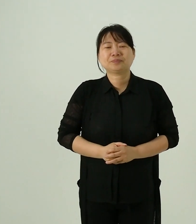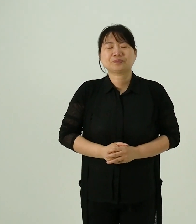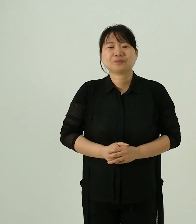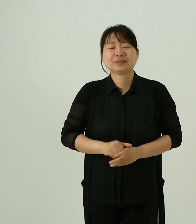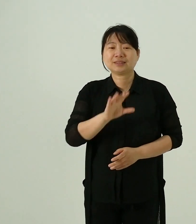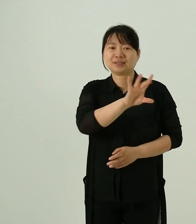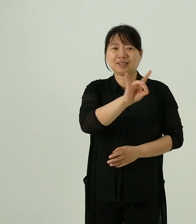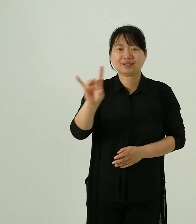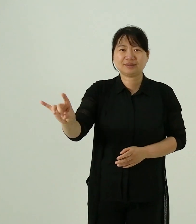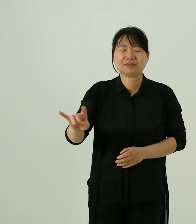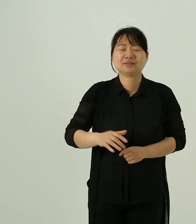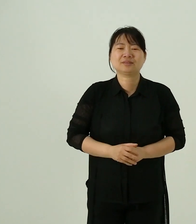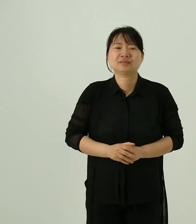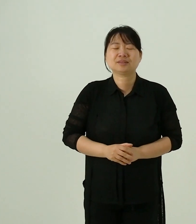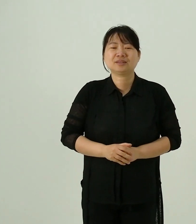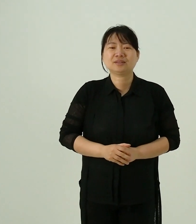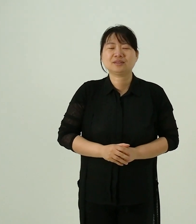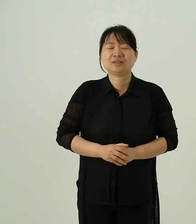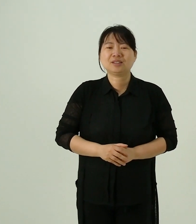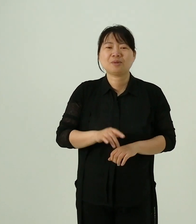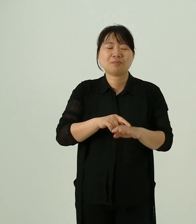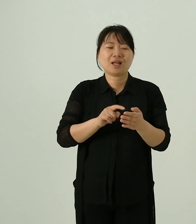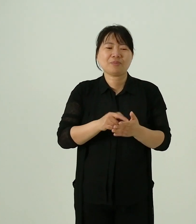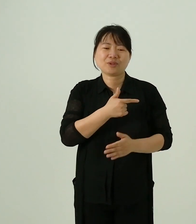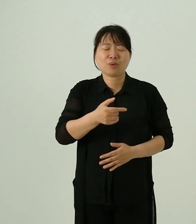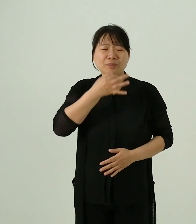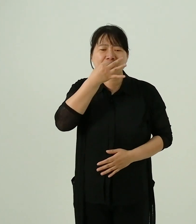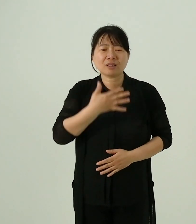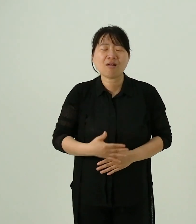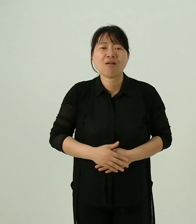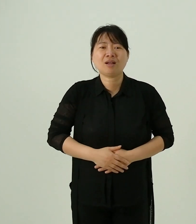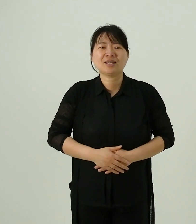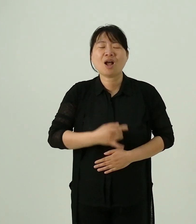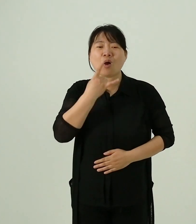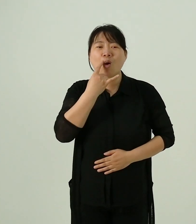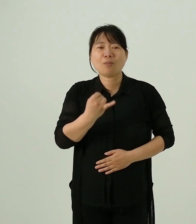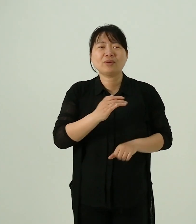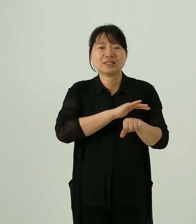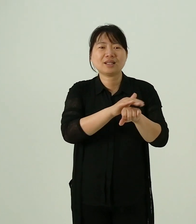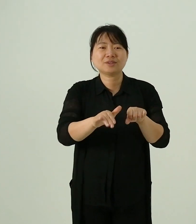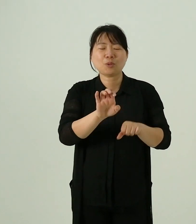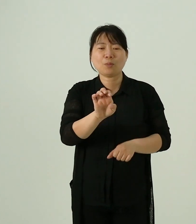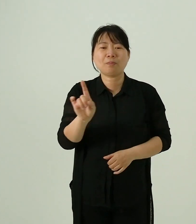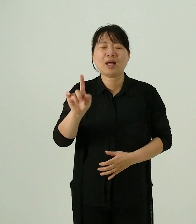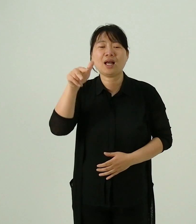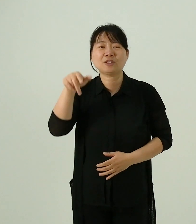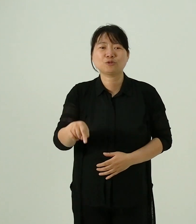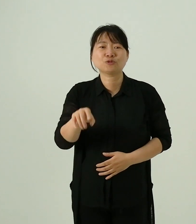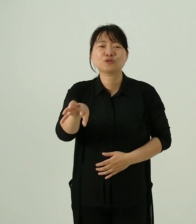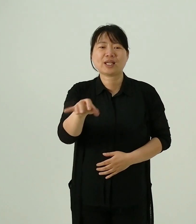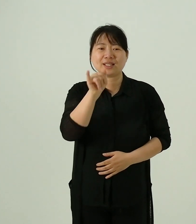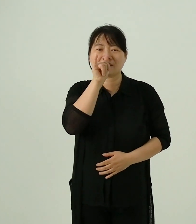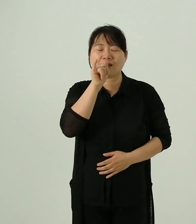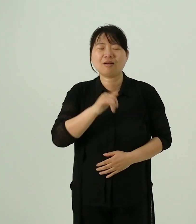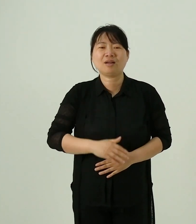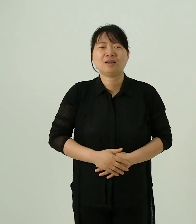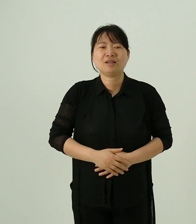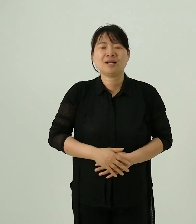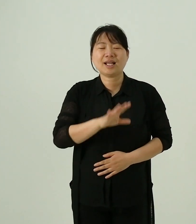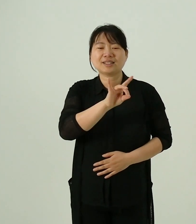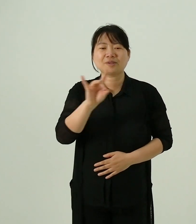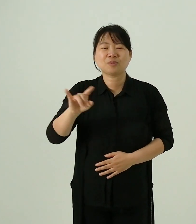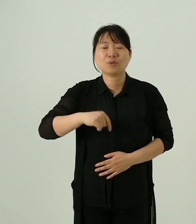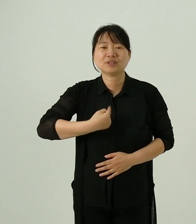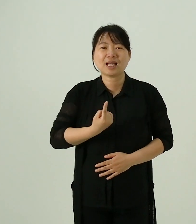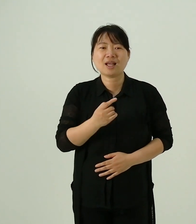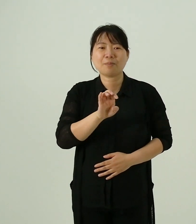제가 가끔 이제 마음이 너무 힘들면 어머니 산소가 이 파주에 있거든요. 가끔 혼자